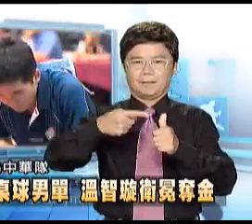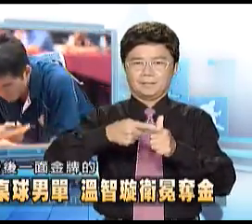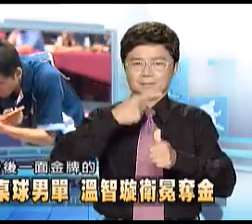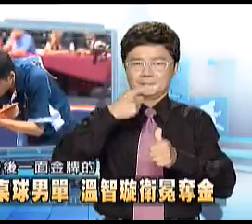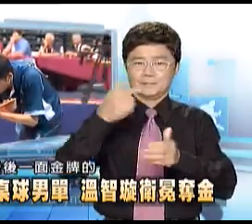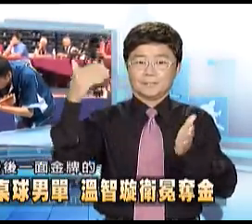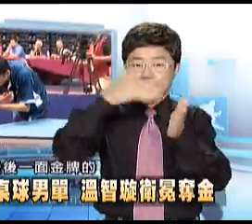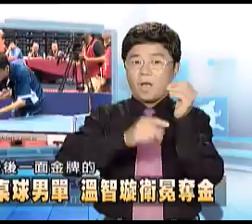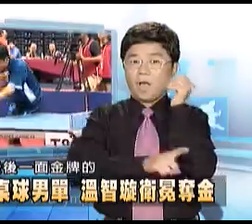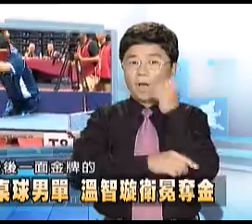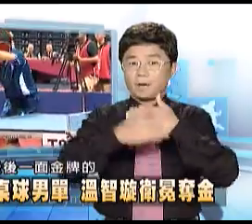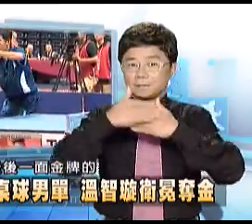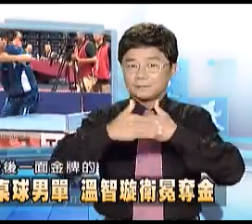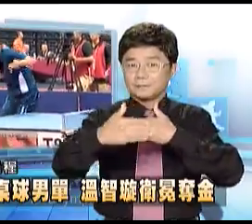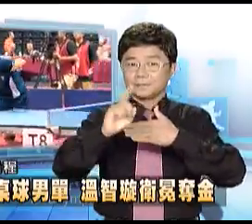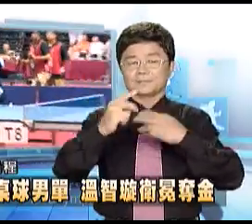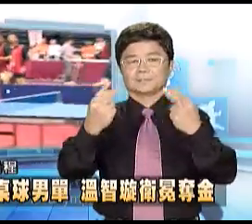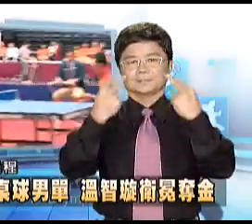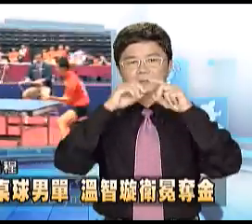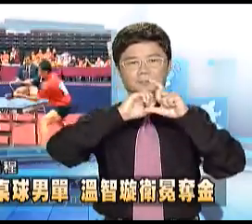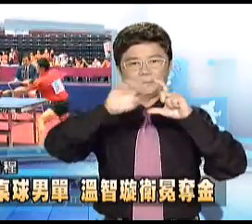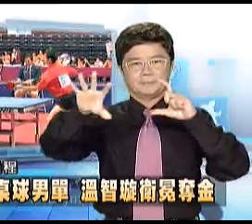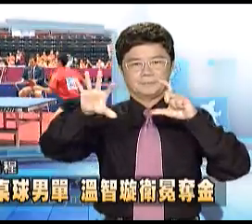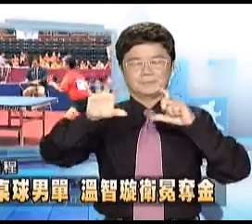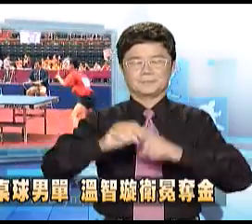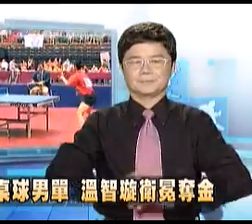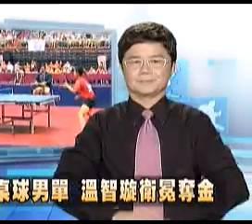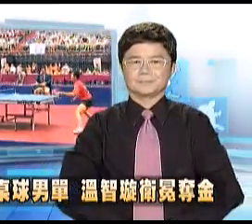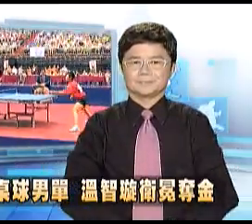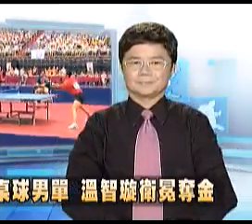下最后一面金牌的精彩过程。